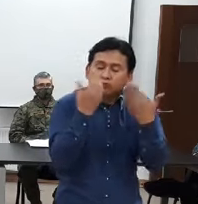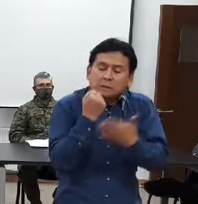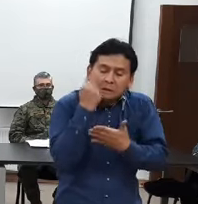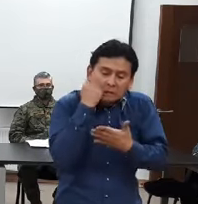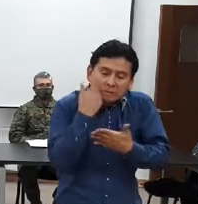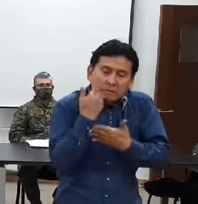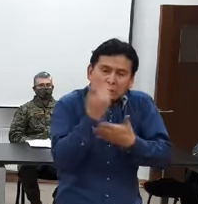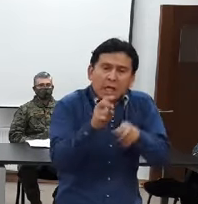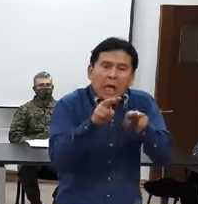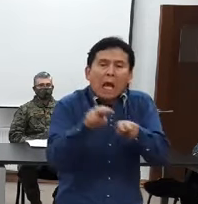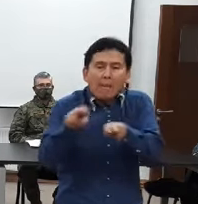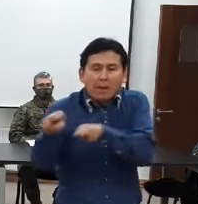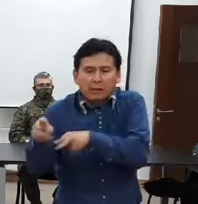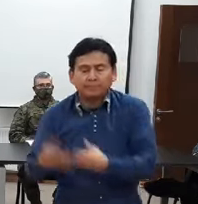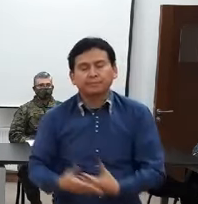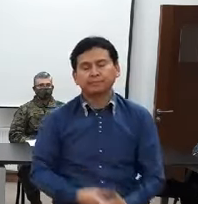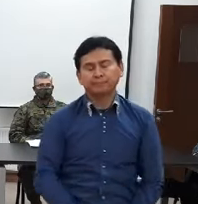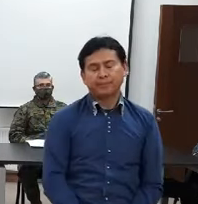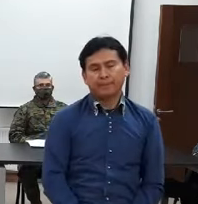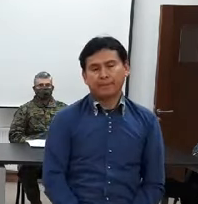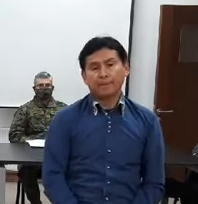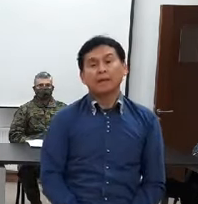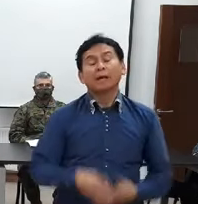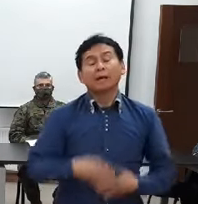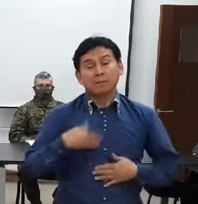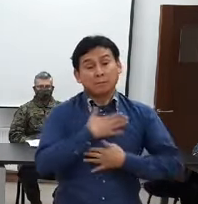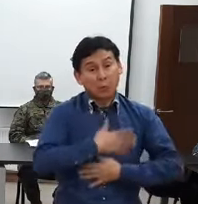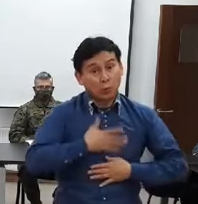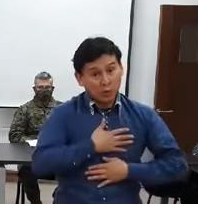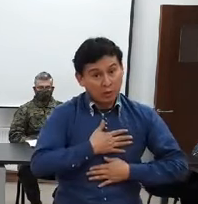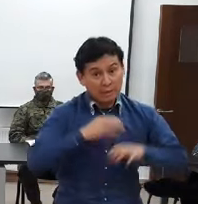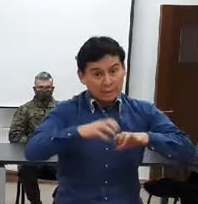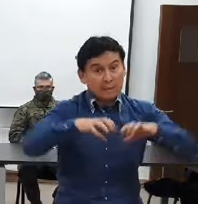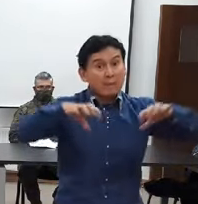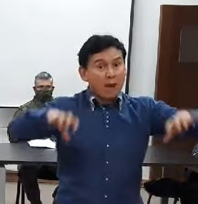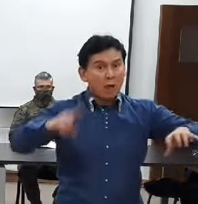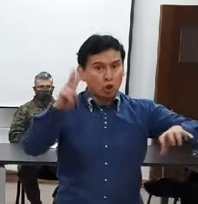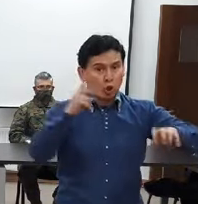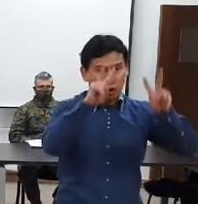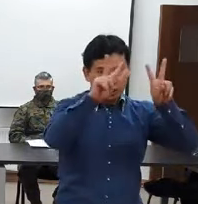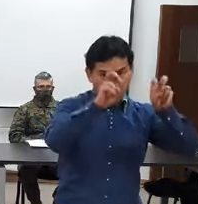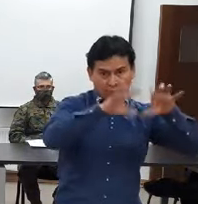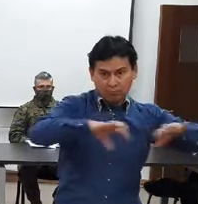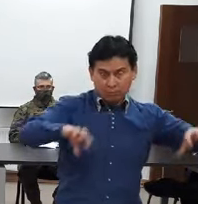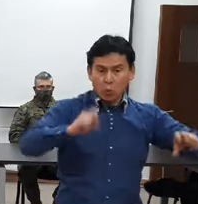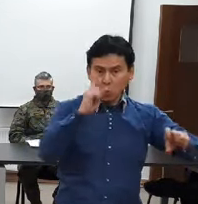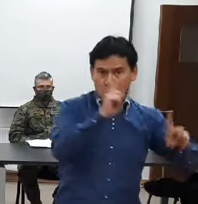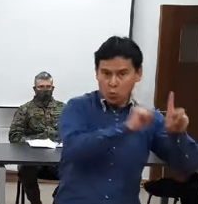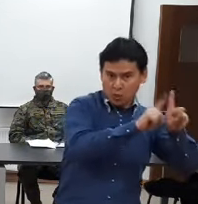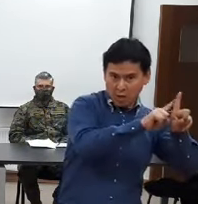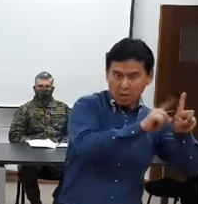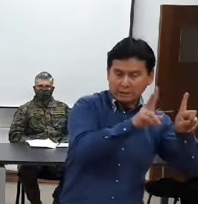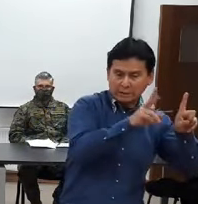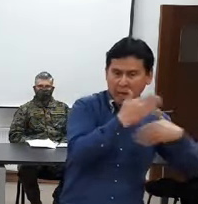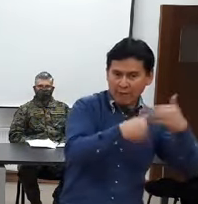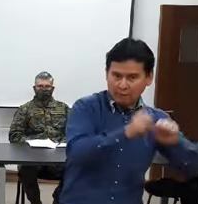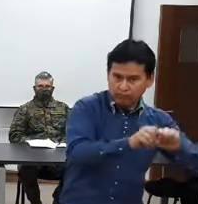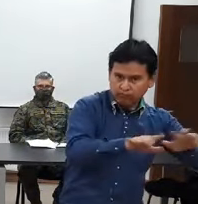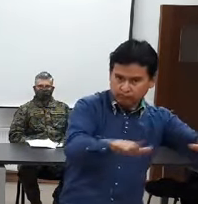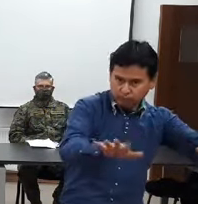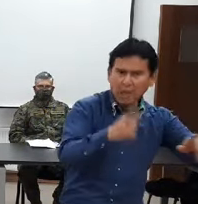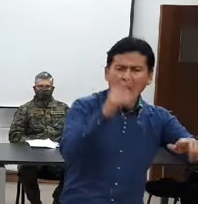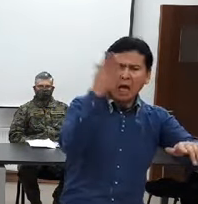camas críticas en este contexto? Sí, a mí me gustaría separar dos cosas. Una es, efectivamente, el avance que hay, lo